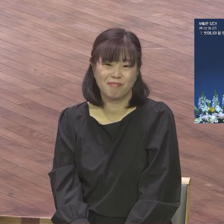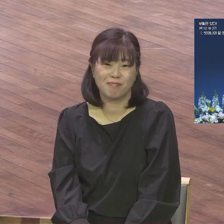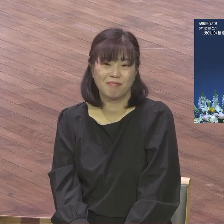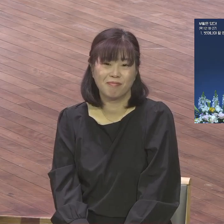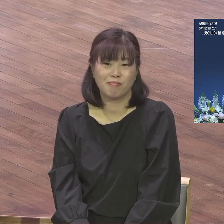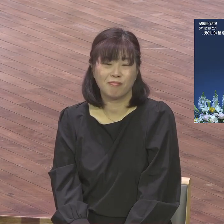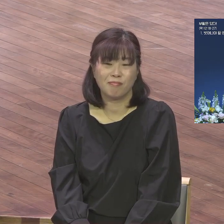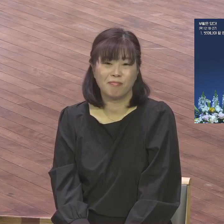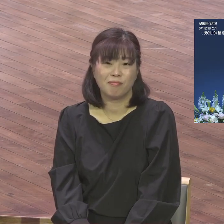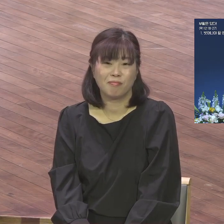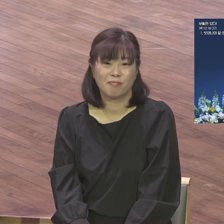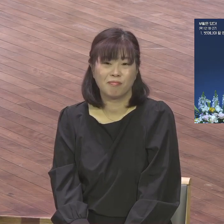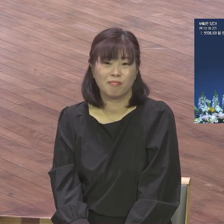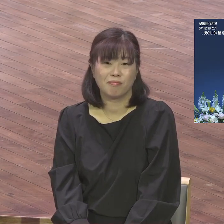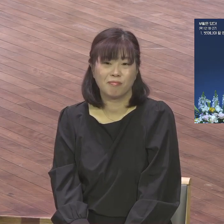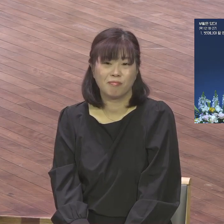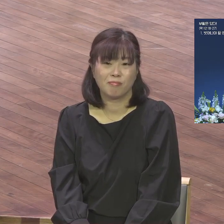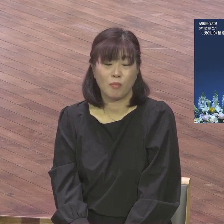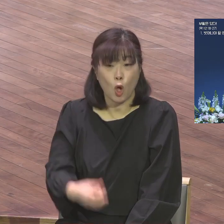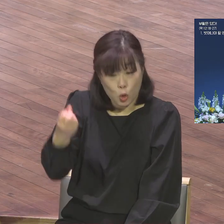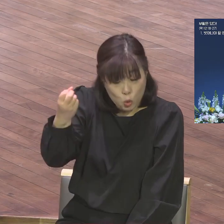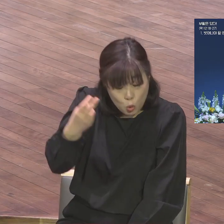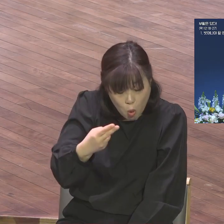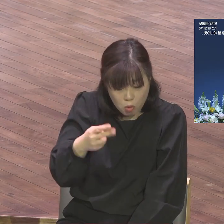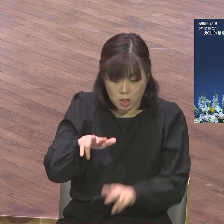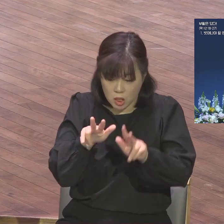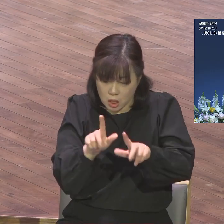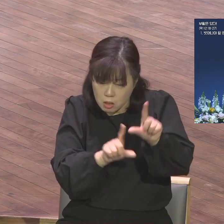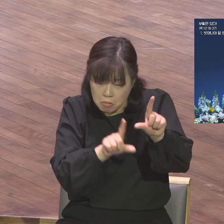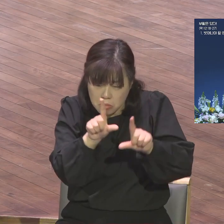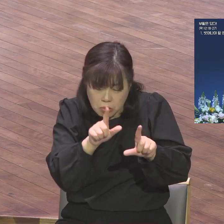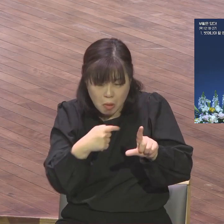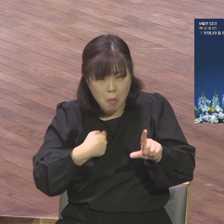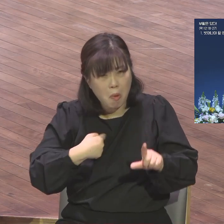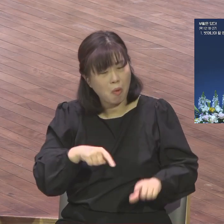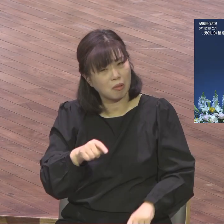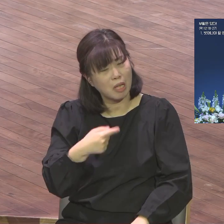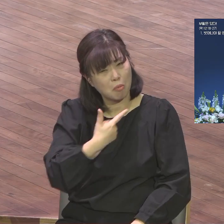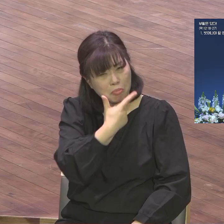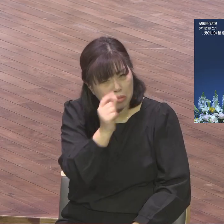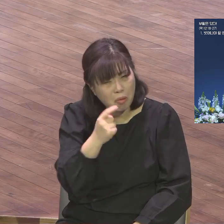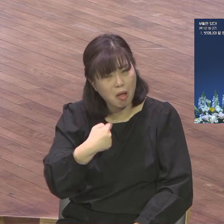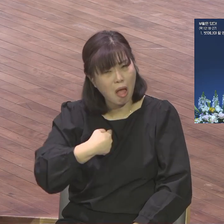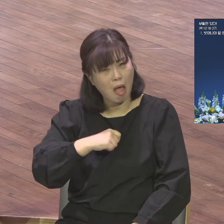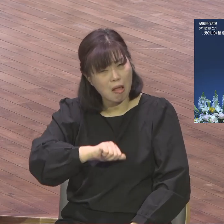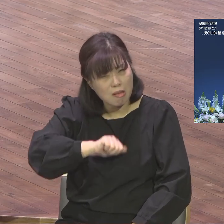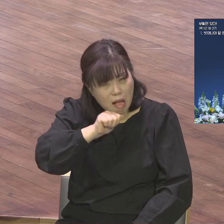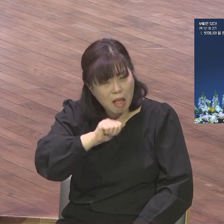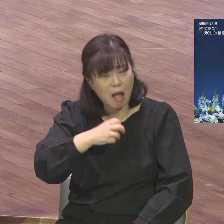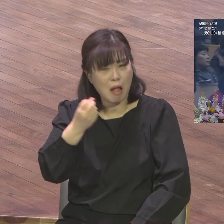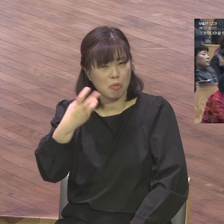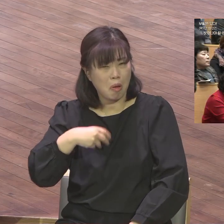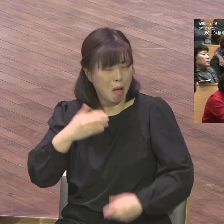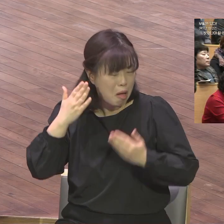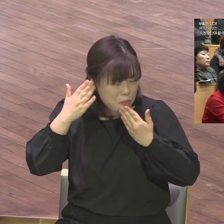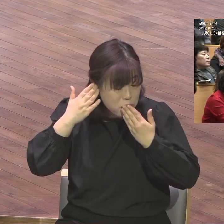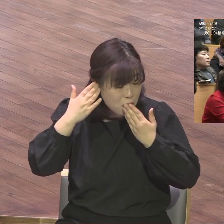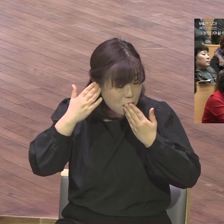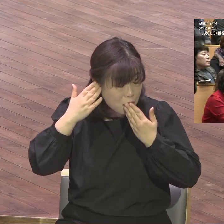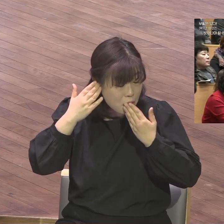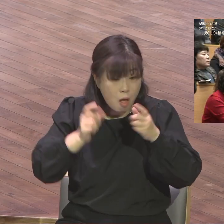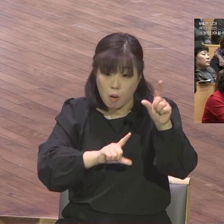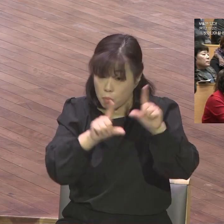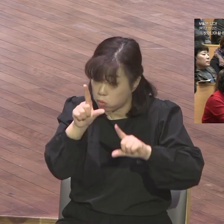현재의 불완전한 모습이 아니라 완전한 부활체로 우리가 새롭게 시작한다.